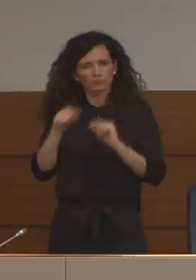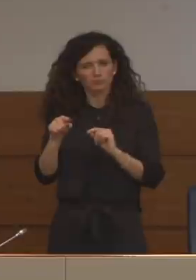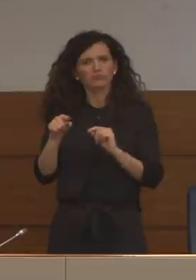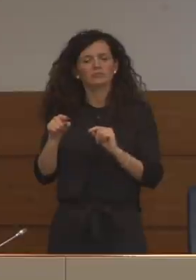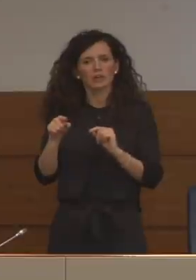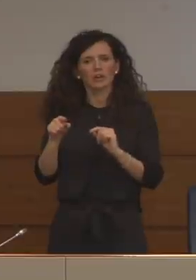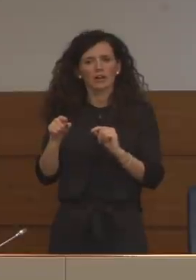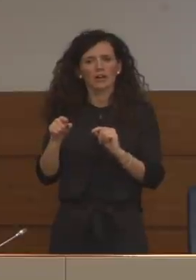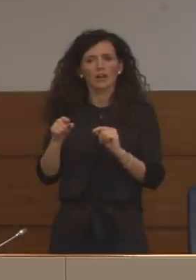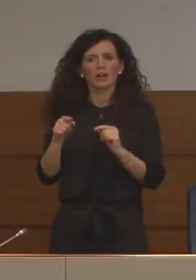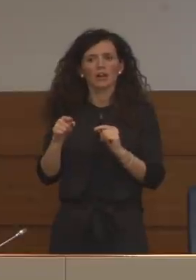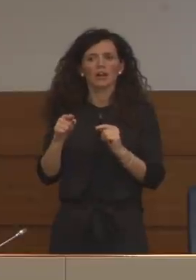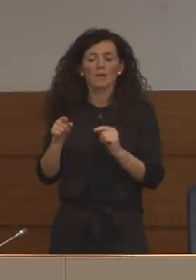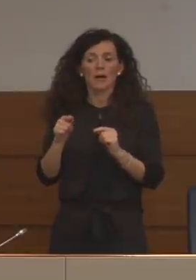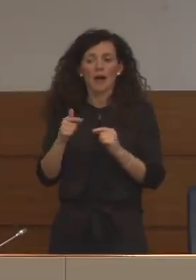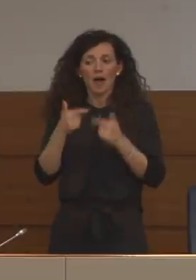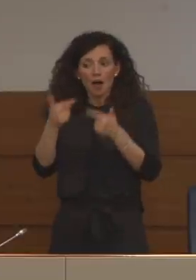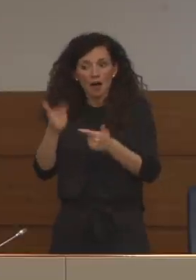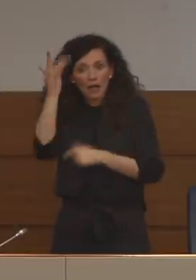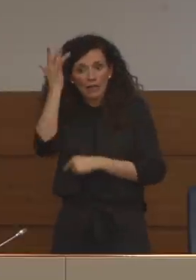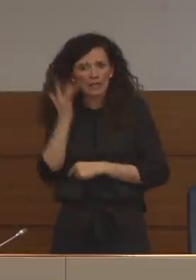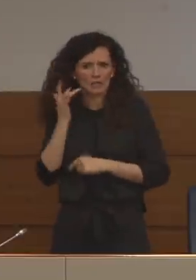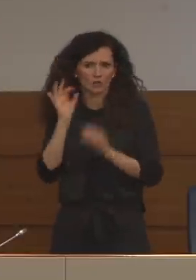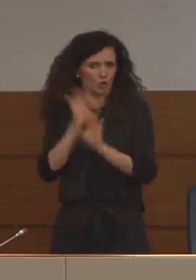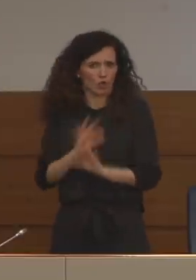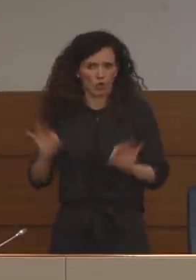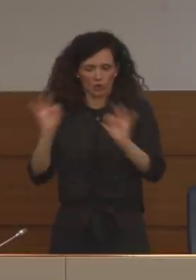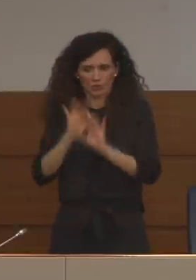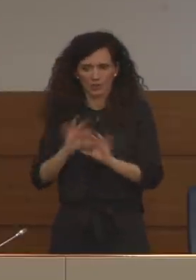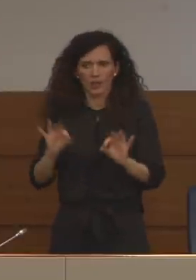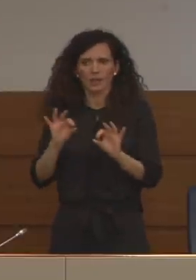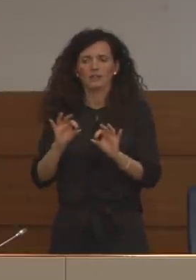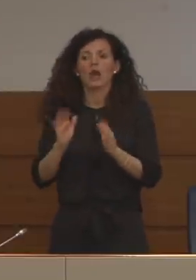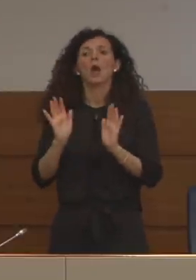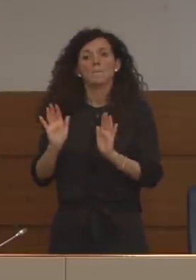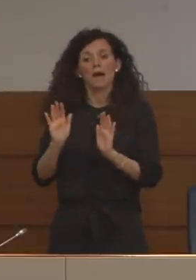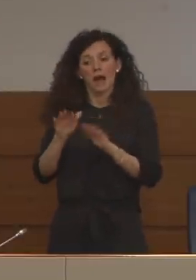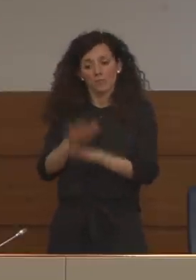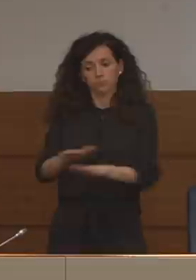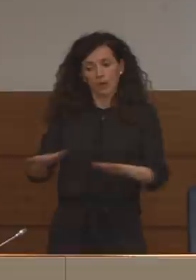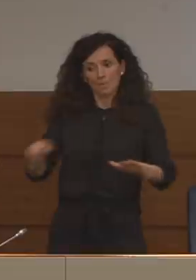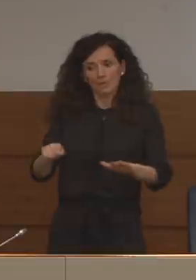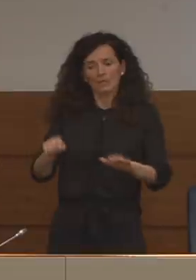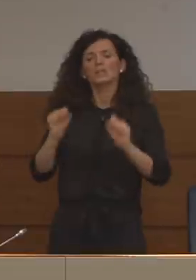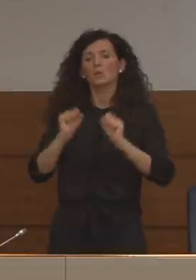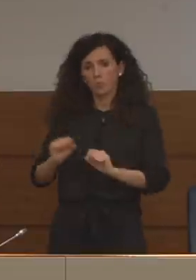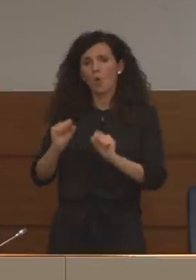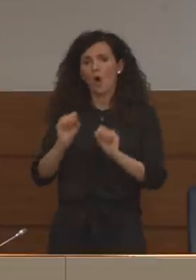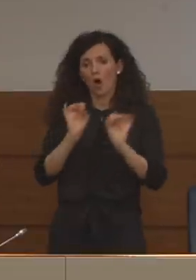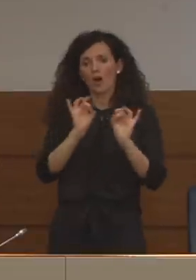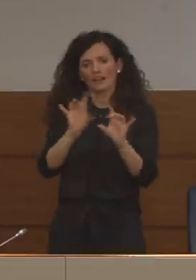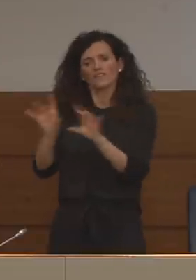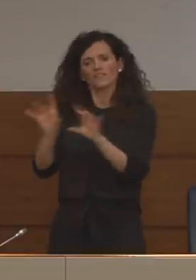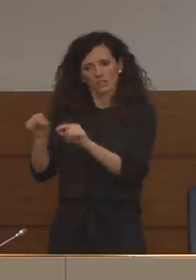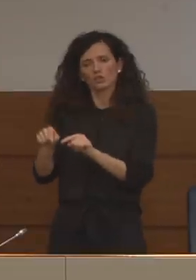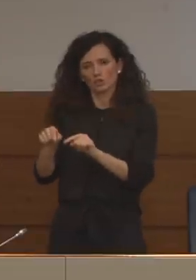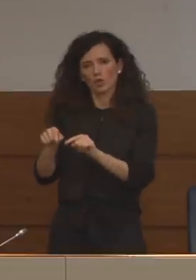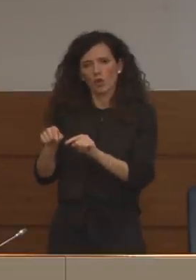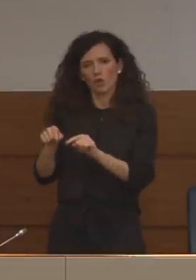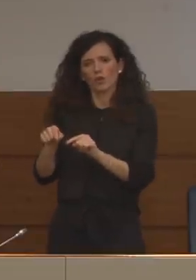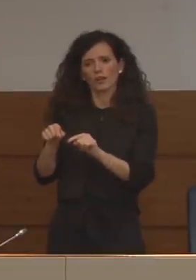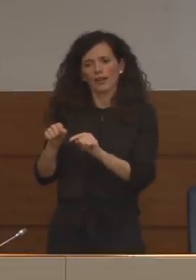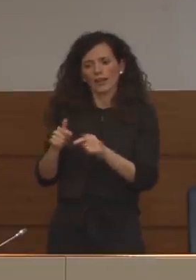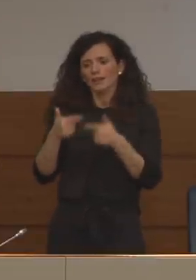nulla ma di converso possono trasmettere l'infezione e quindi